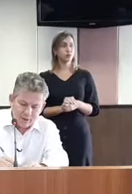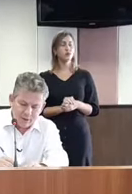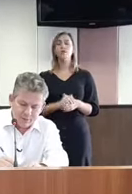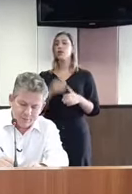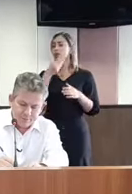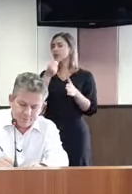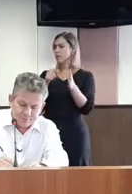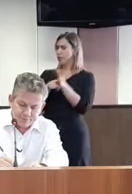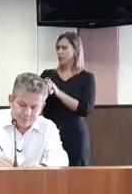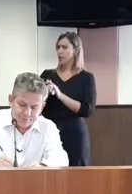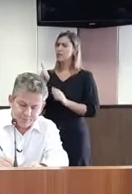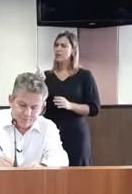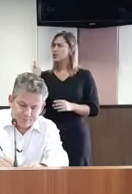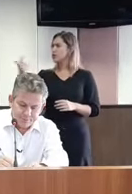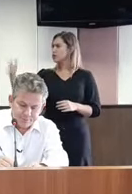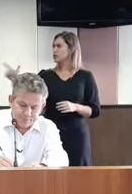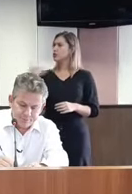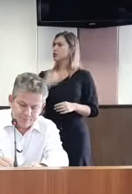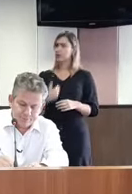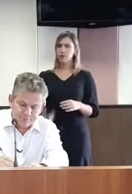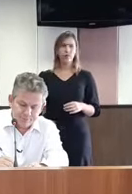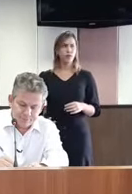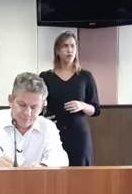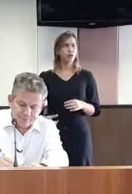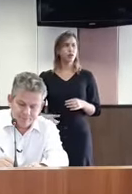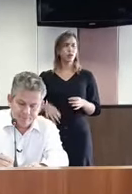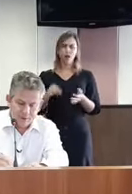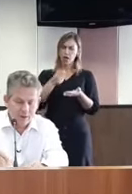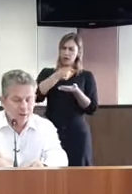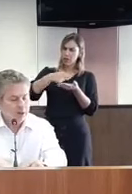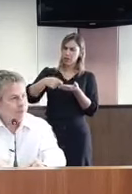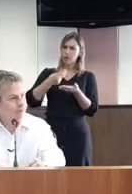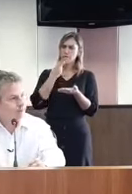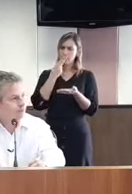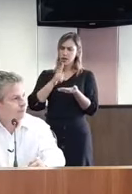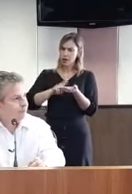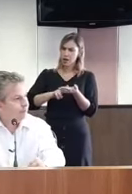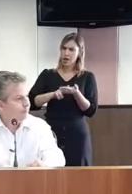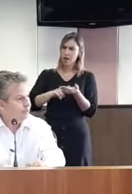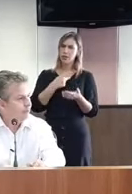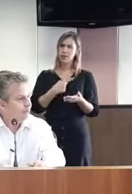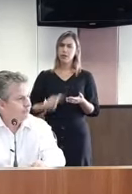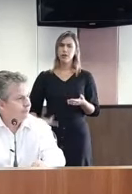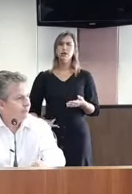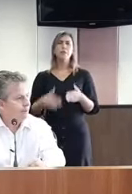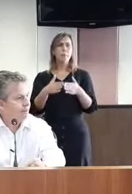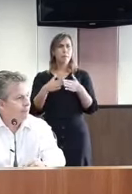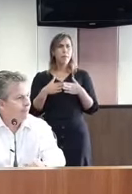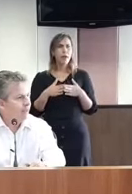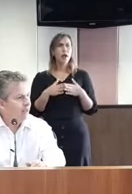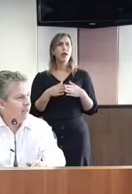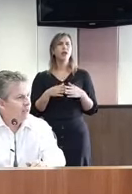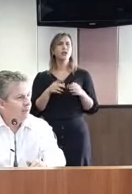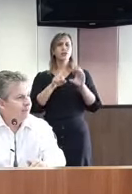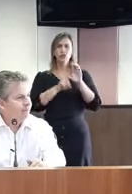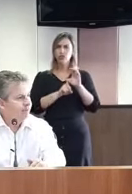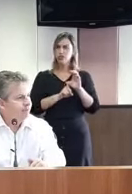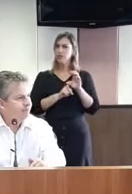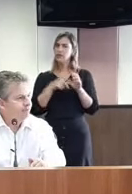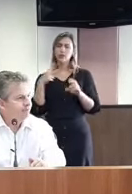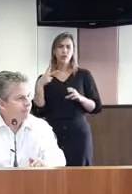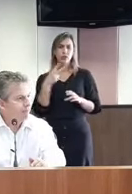O senhor e demais governadores assinaram uma carta endereçada ao presidente ontem. Pedem suspensão de dívida dos estados, o pagamento de uma rede básica